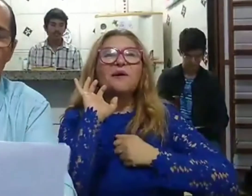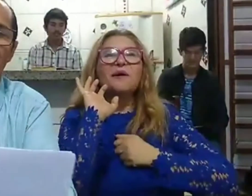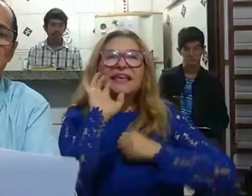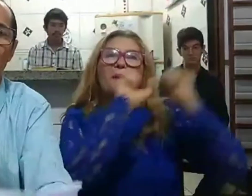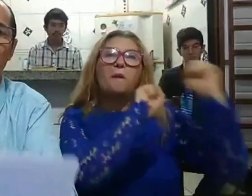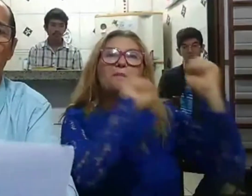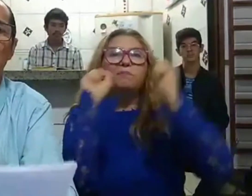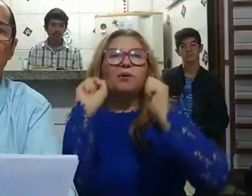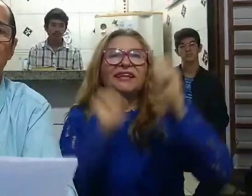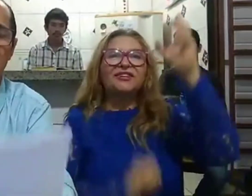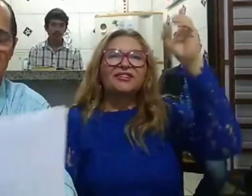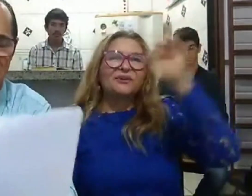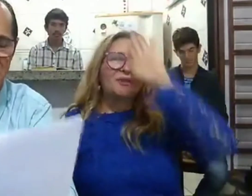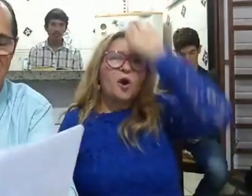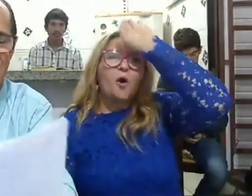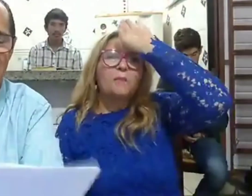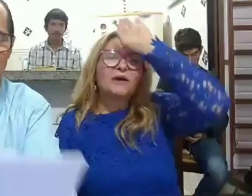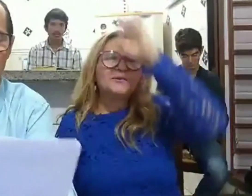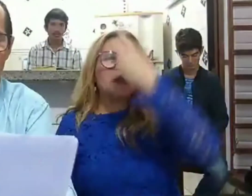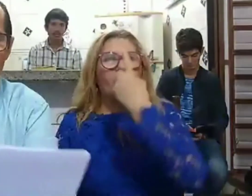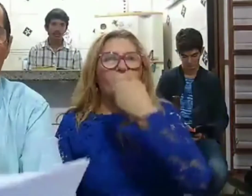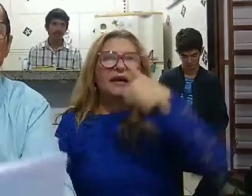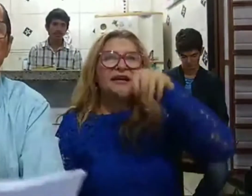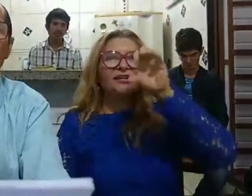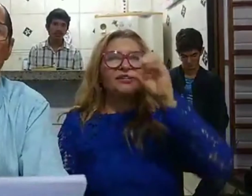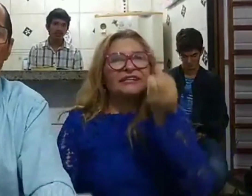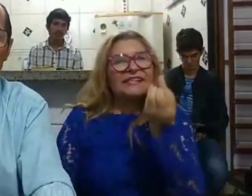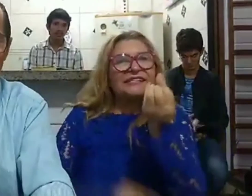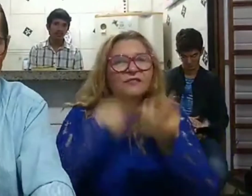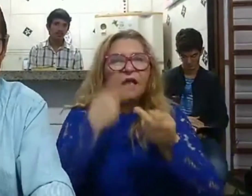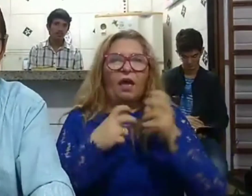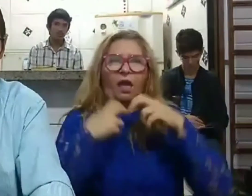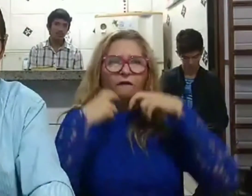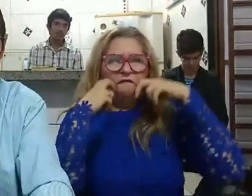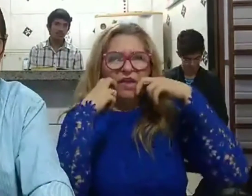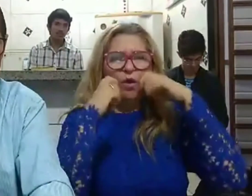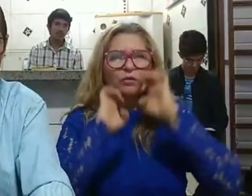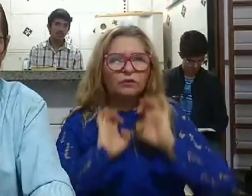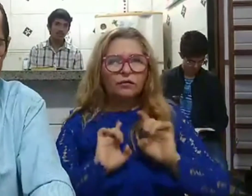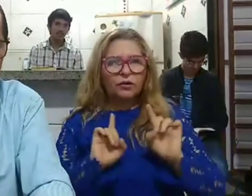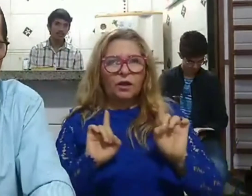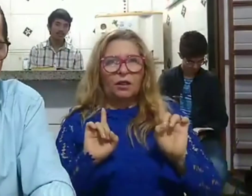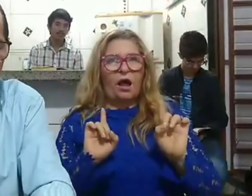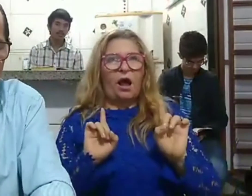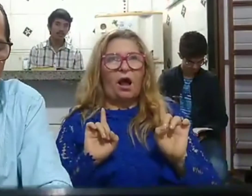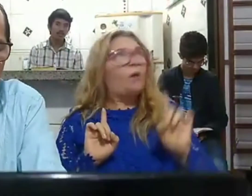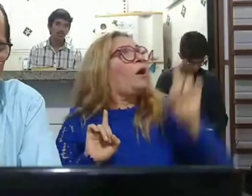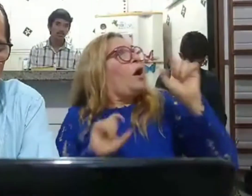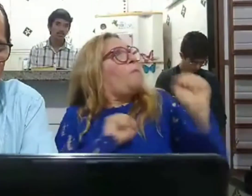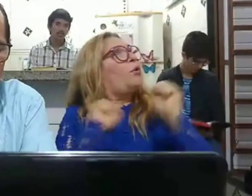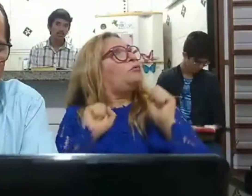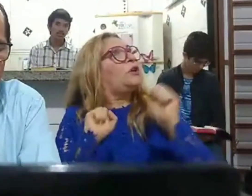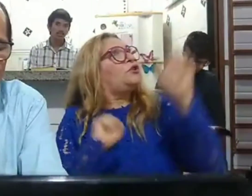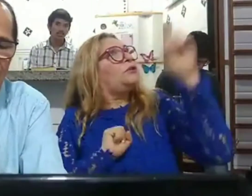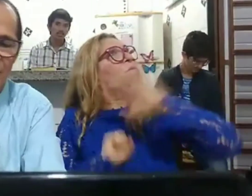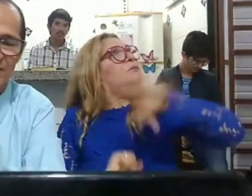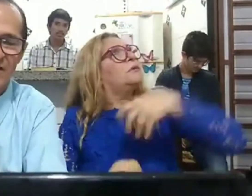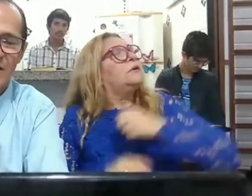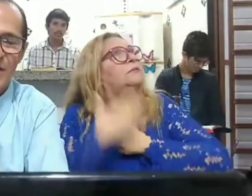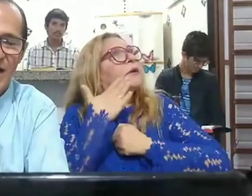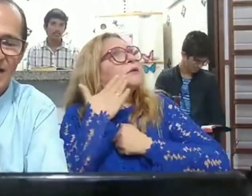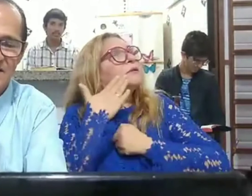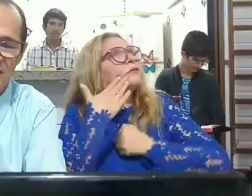a salvação. Olha Romanos 1:16 diz: Pois não me envergonho do evangelho, porque é o poder de